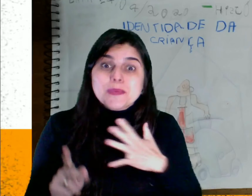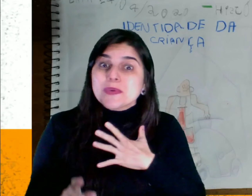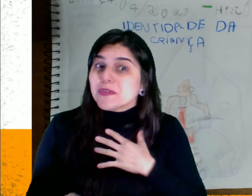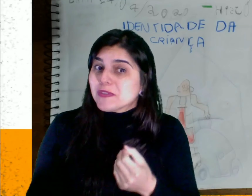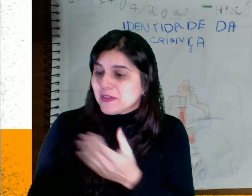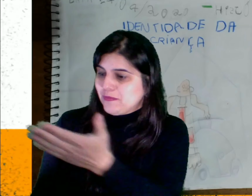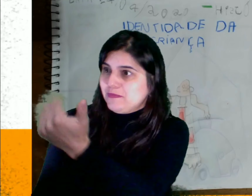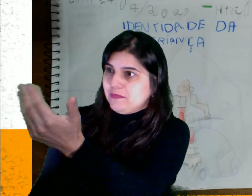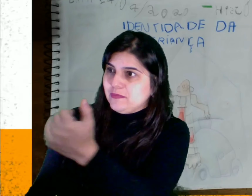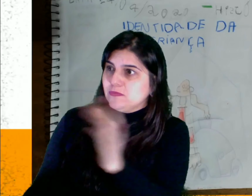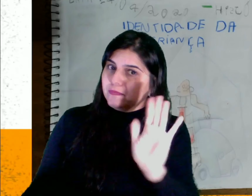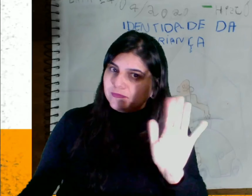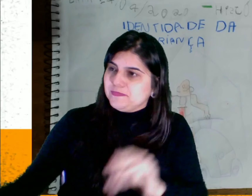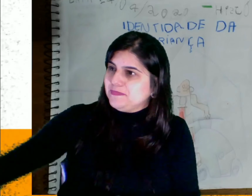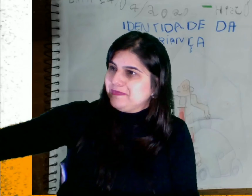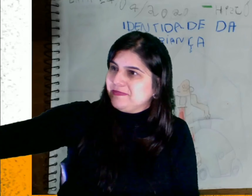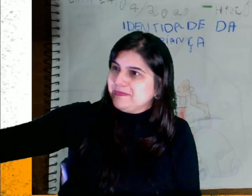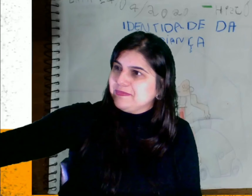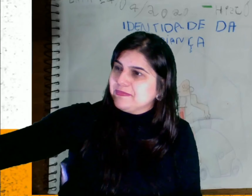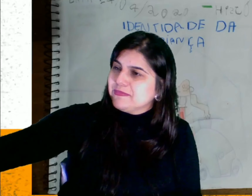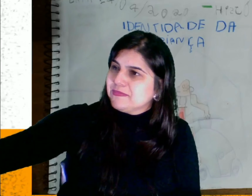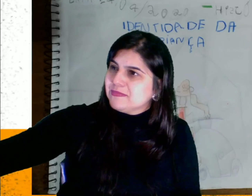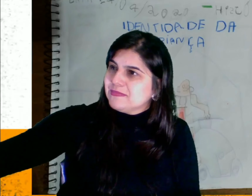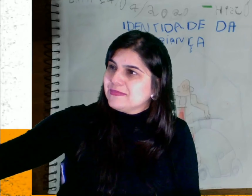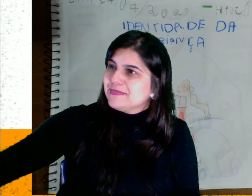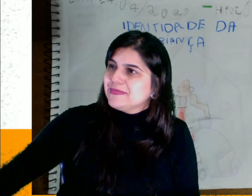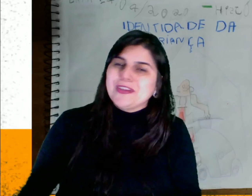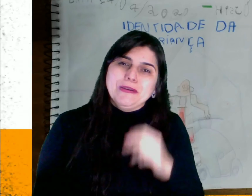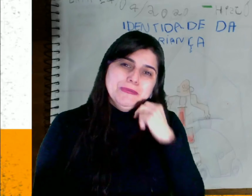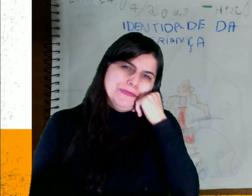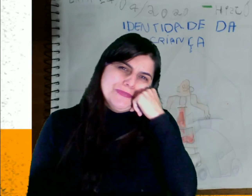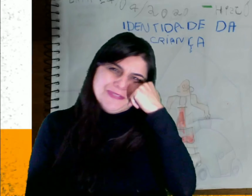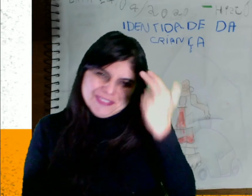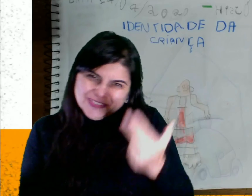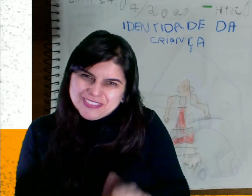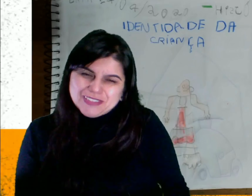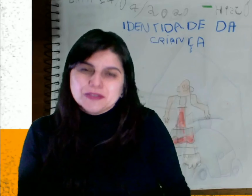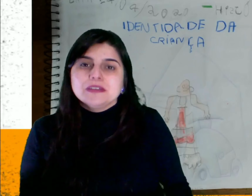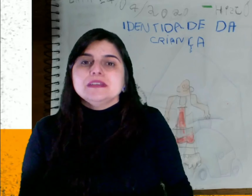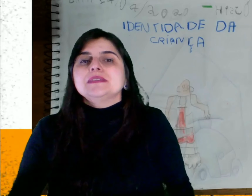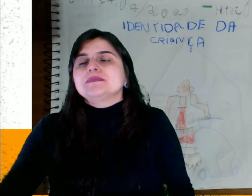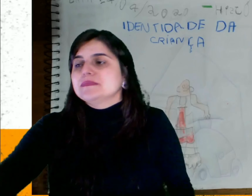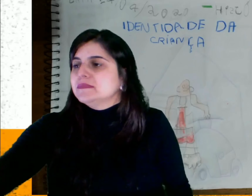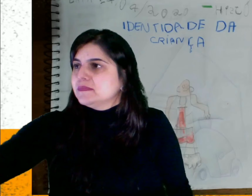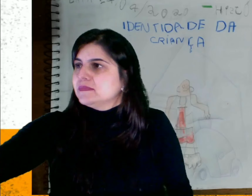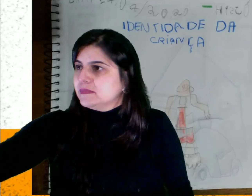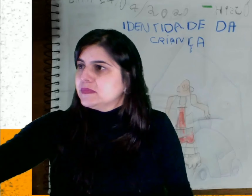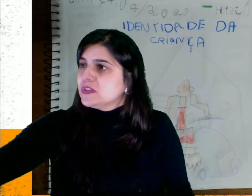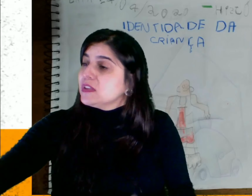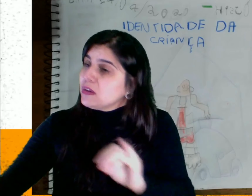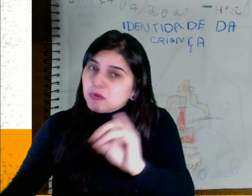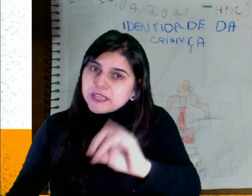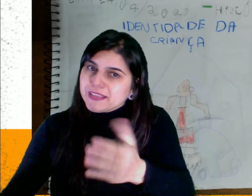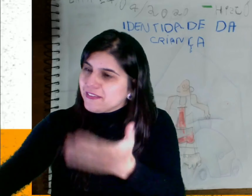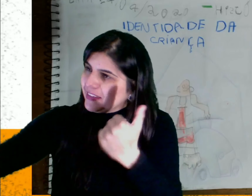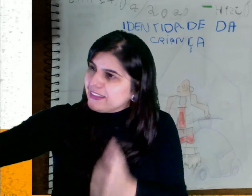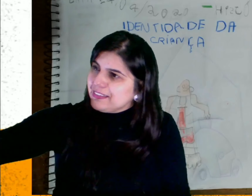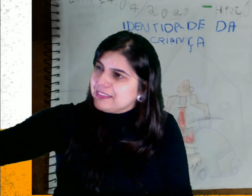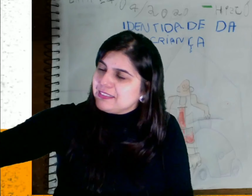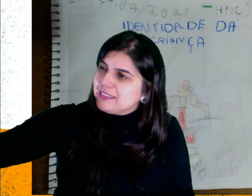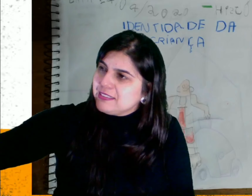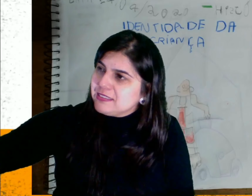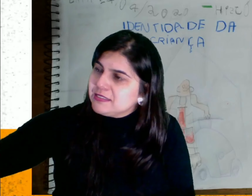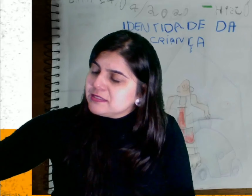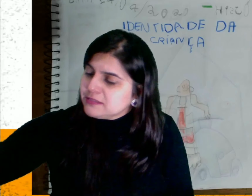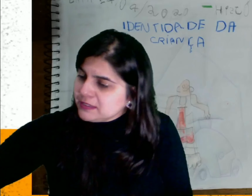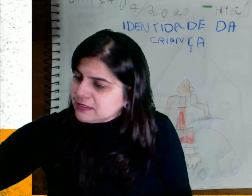surdos e assim por diante. Bora lá fazer as atividades diárias. O meu filho apareceu aqui, deixa eu só mostrar para vocês. Ele tá morrendo de